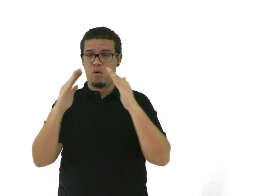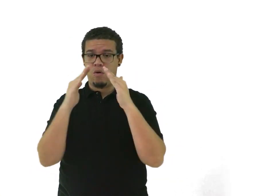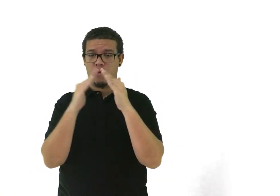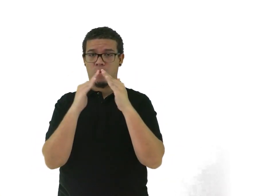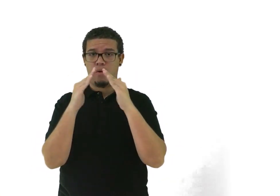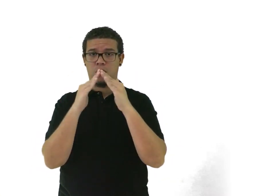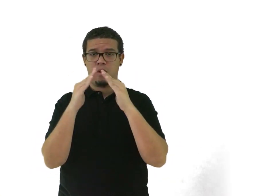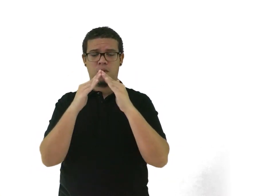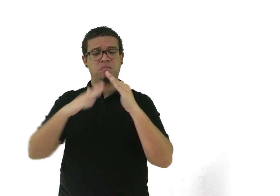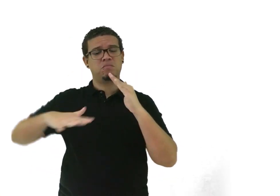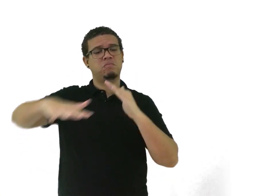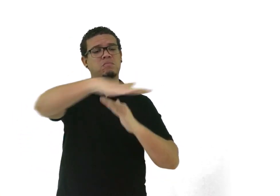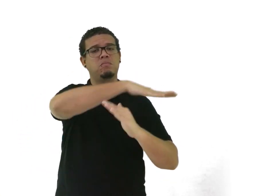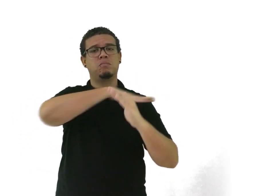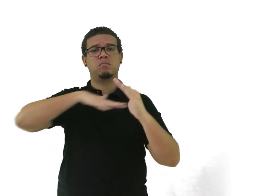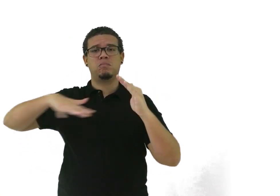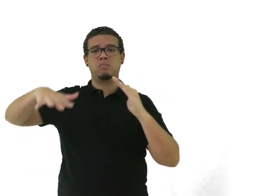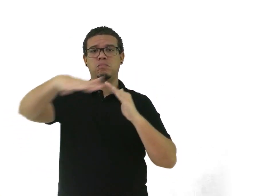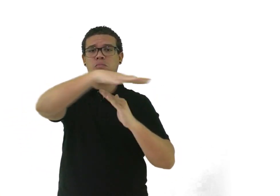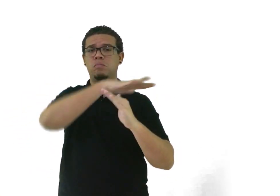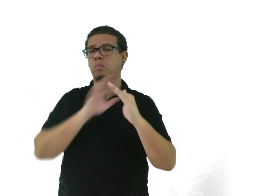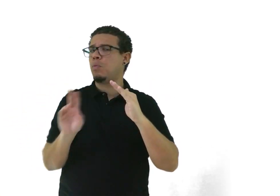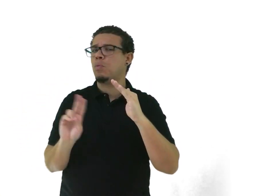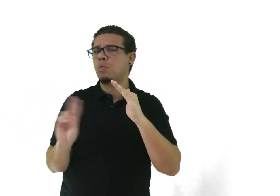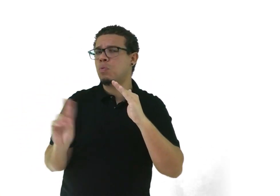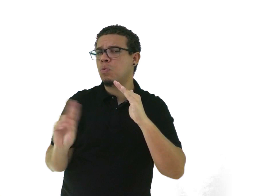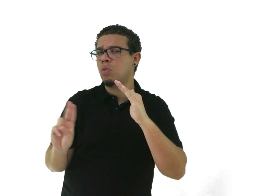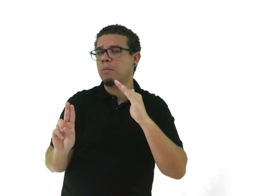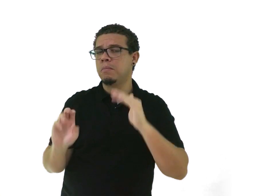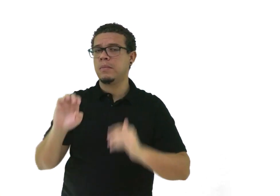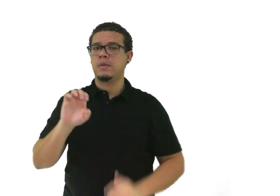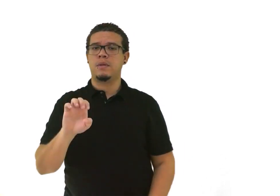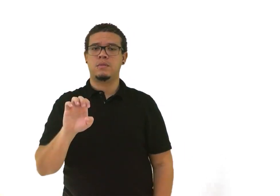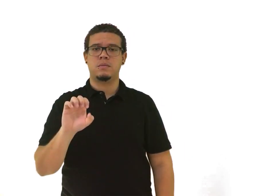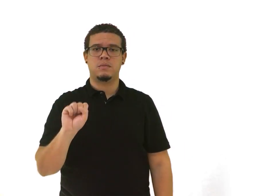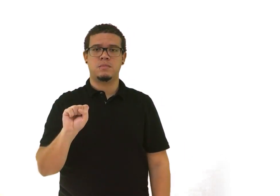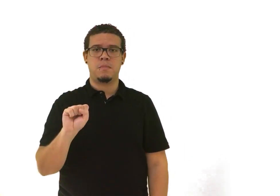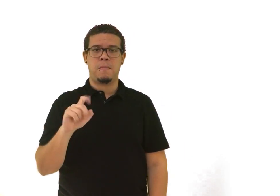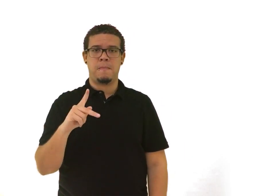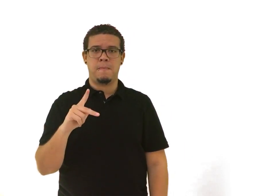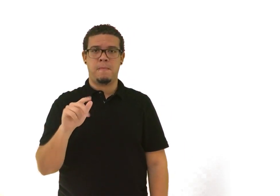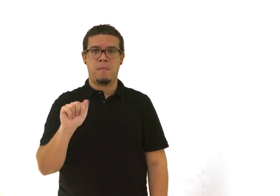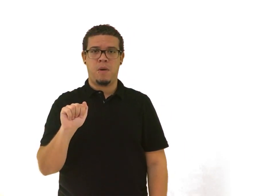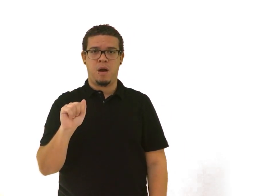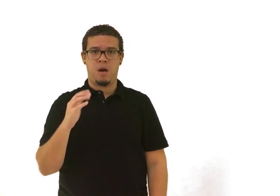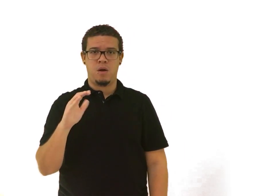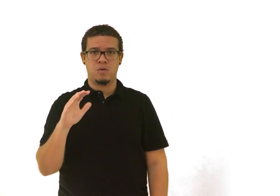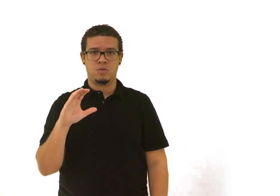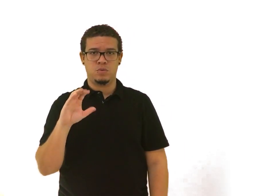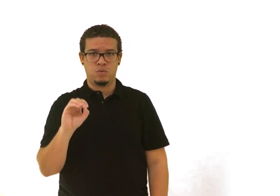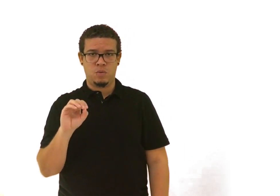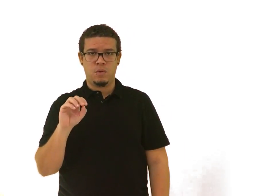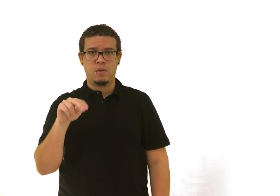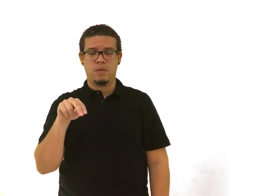sinal? É aqui neste espaço, que é denominado como